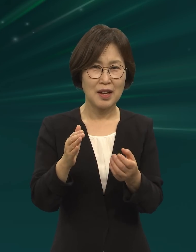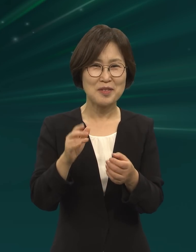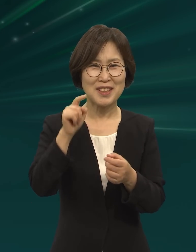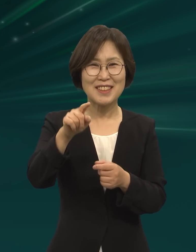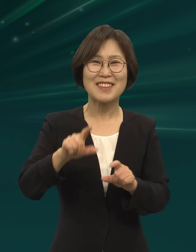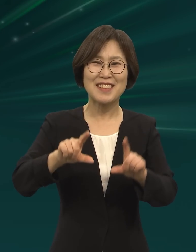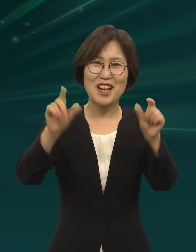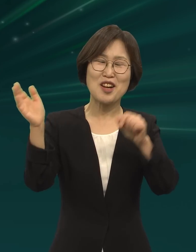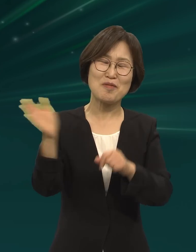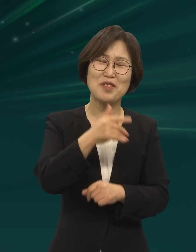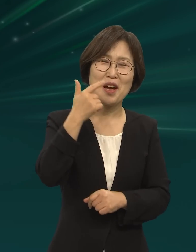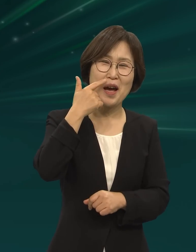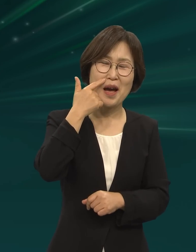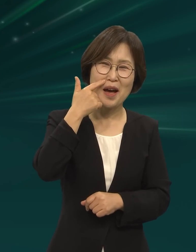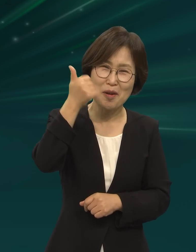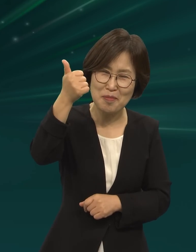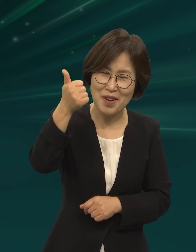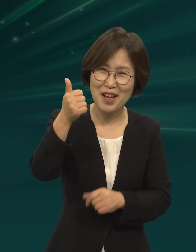믿게 돼요.